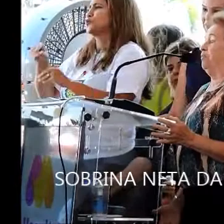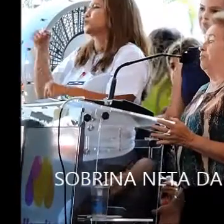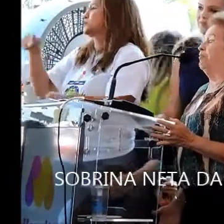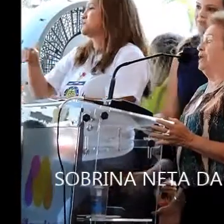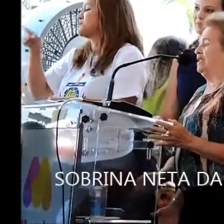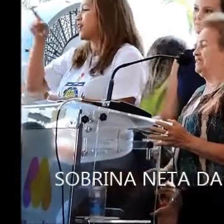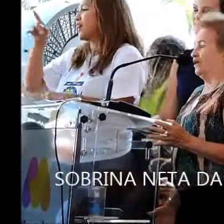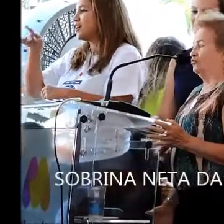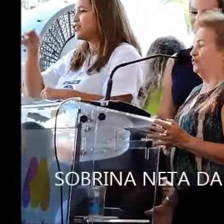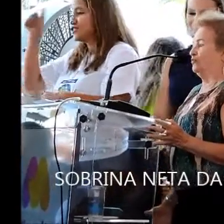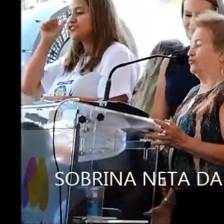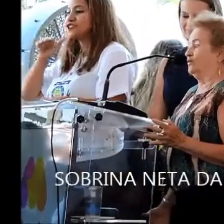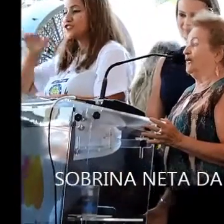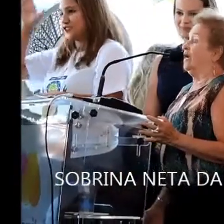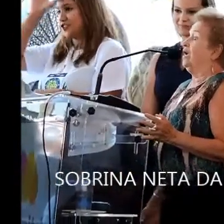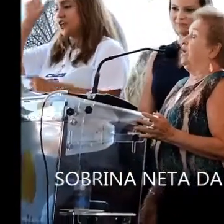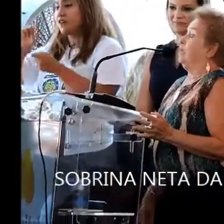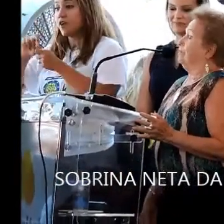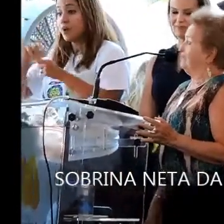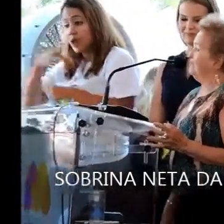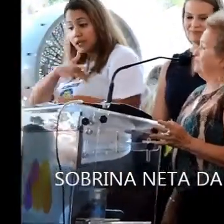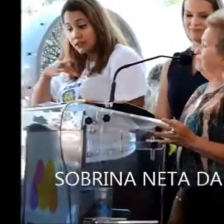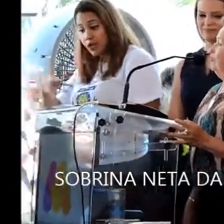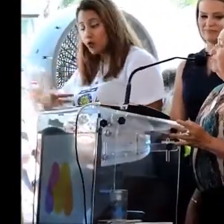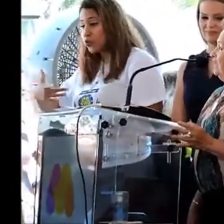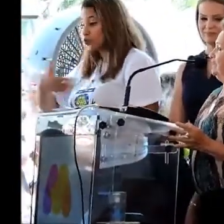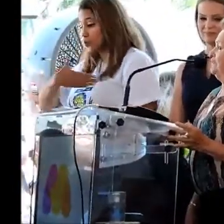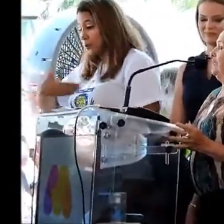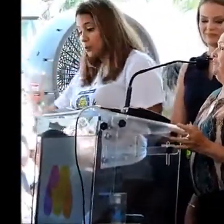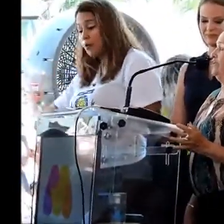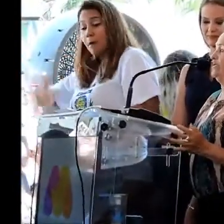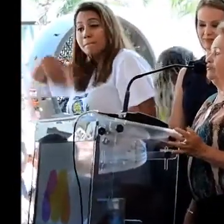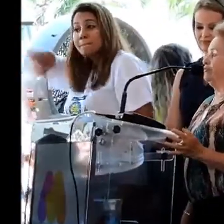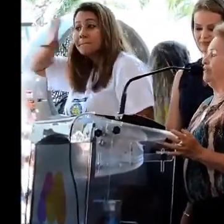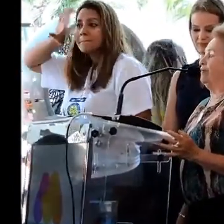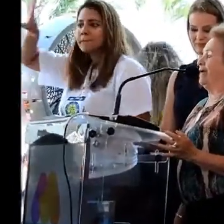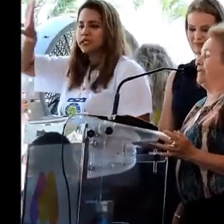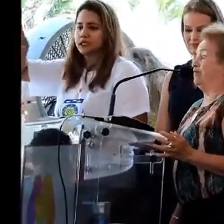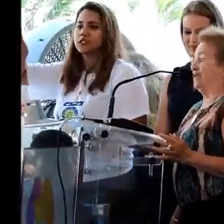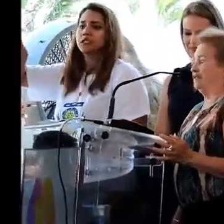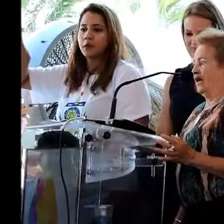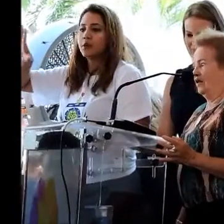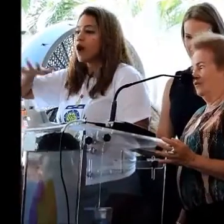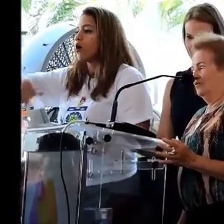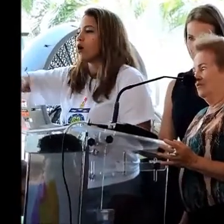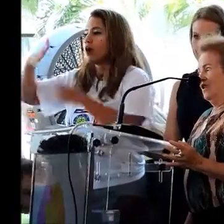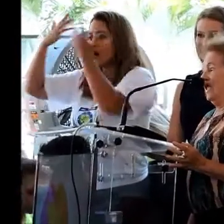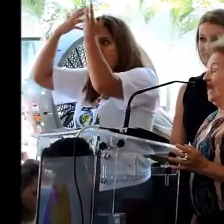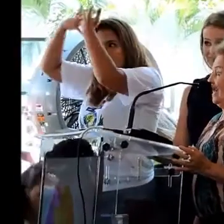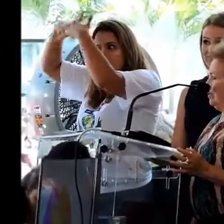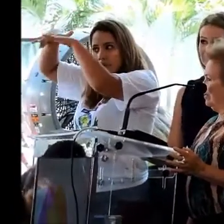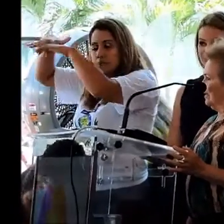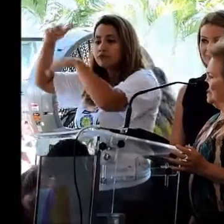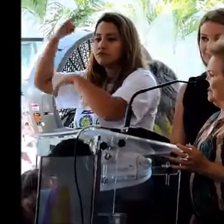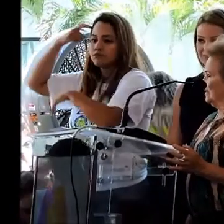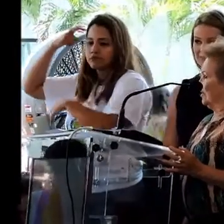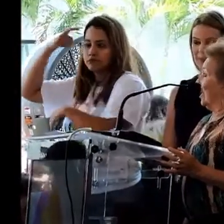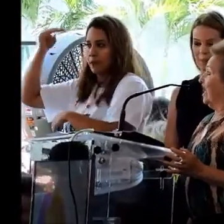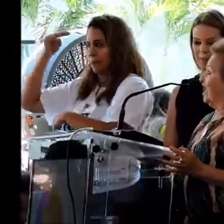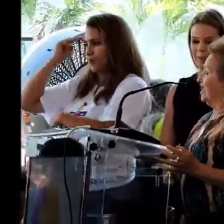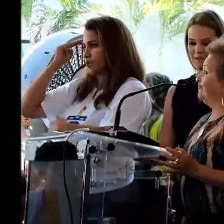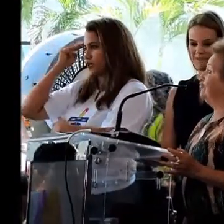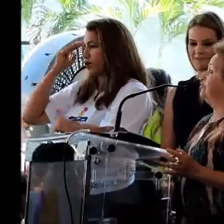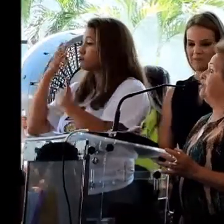fez pela saúde pública, principalmente referindo-se à parte mental.